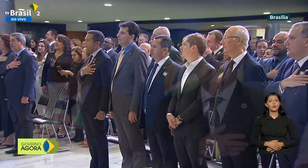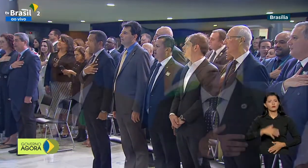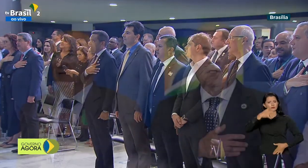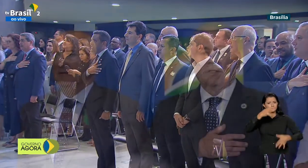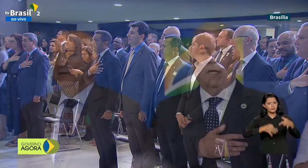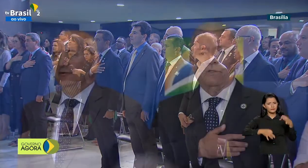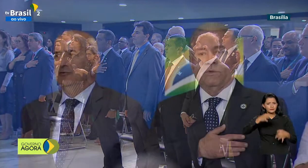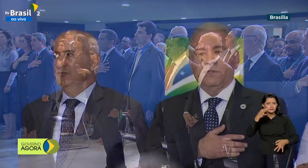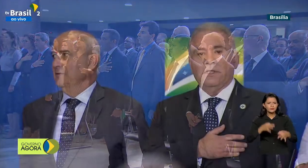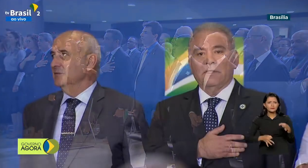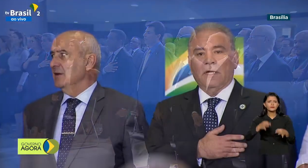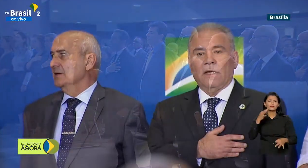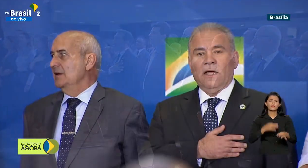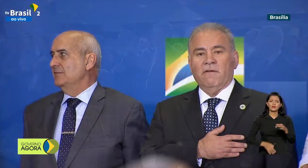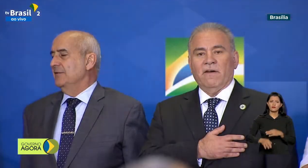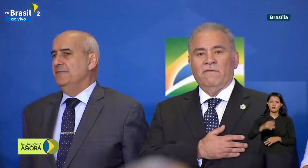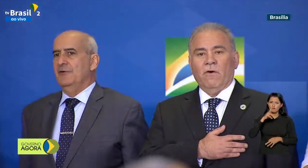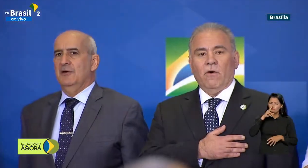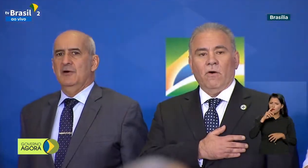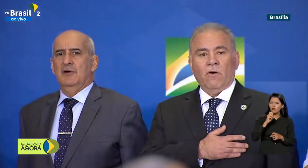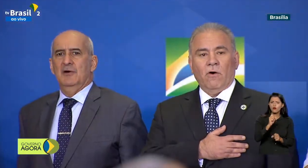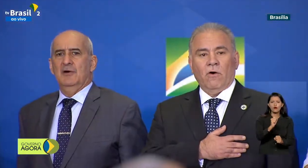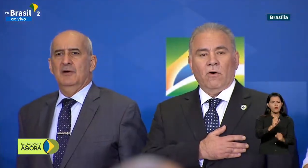E aí